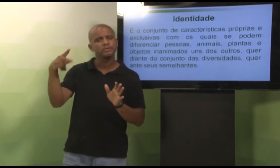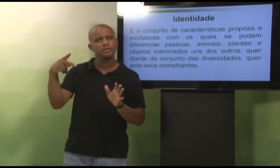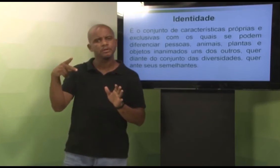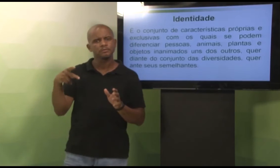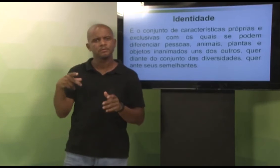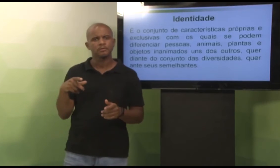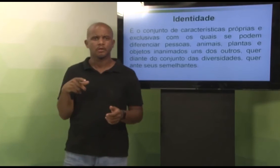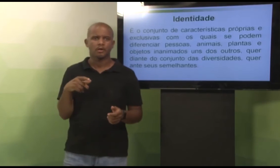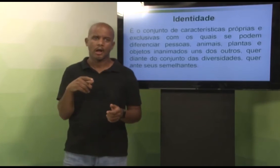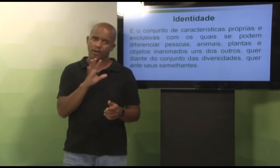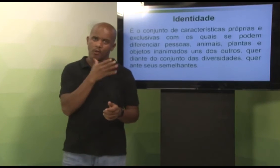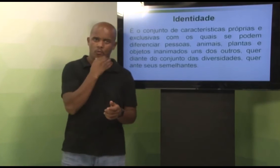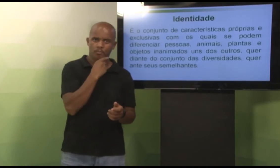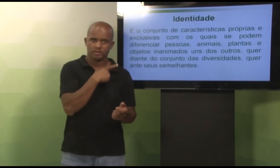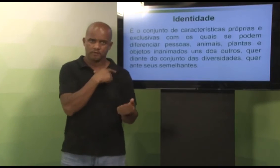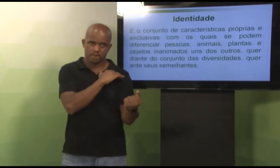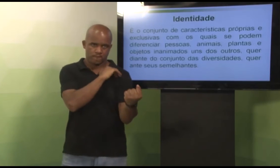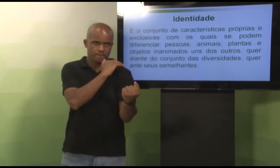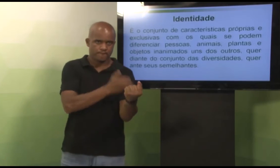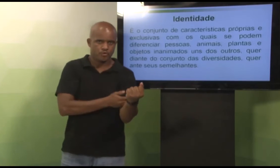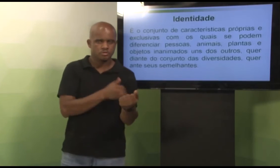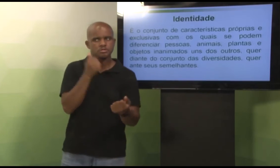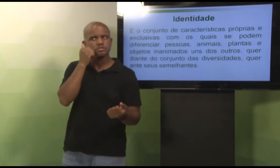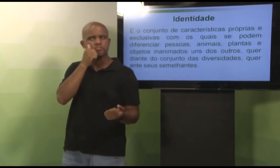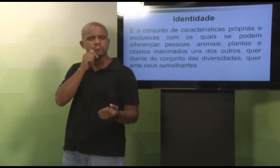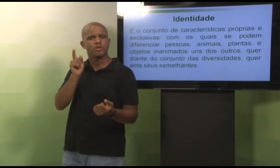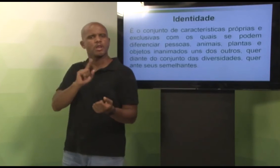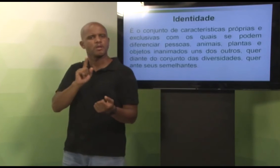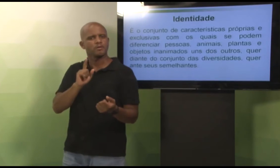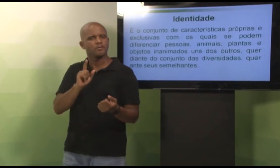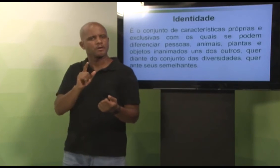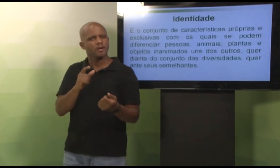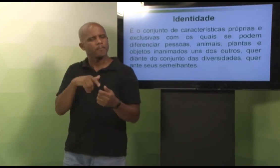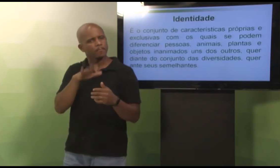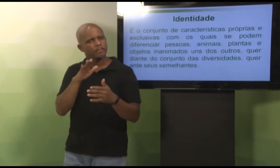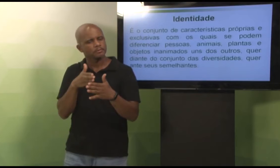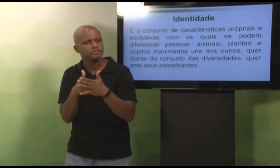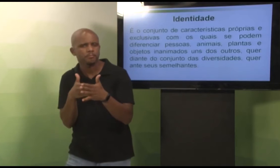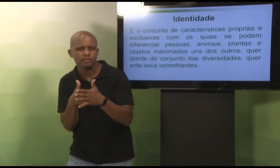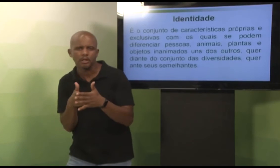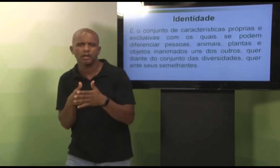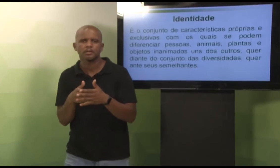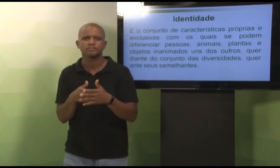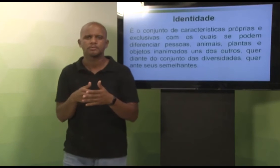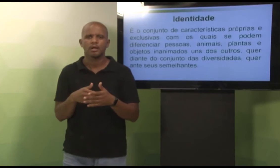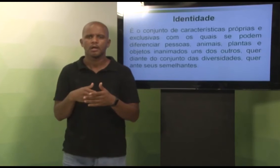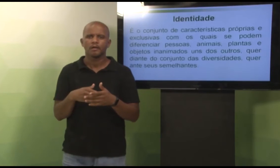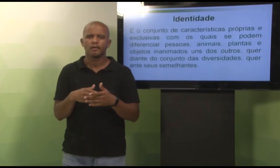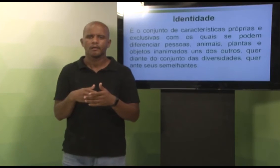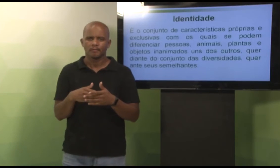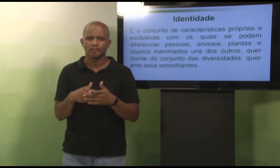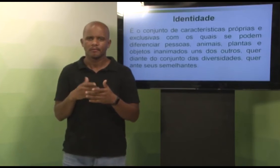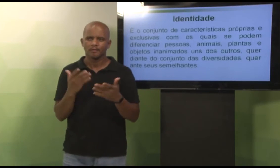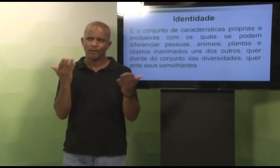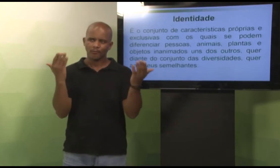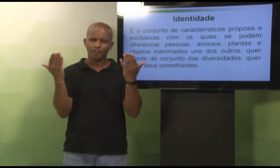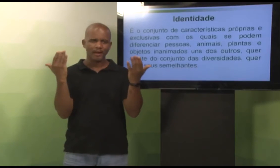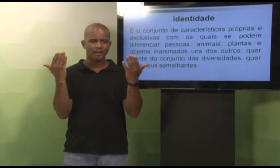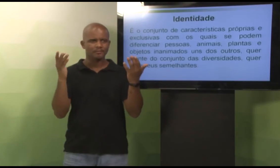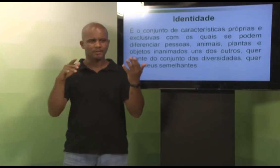características inerentes a ela? Então, o homem é mais forte. Então, percebam